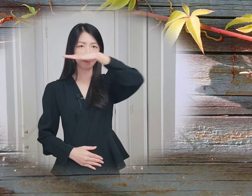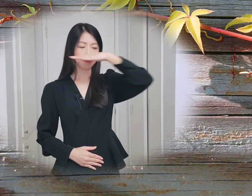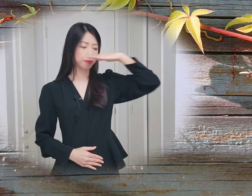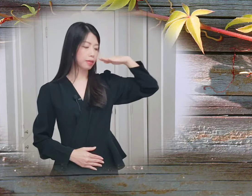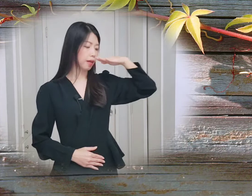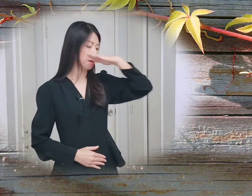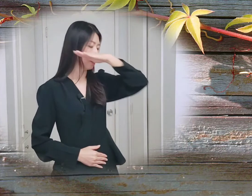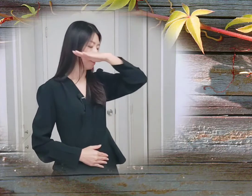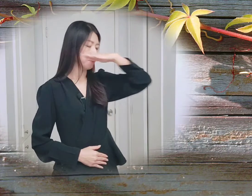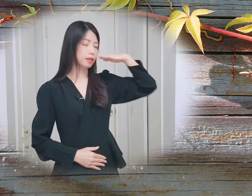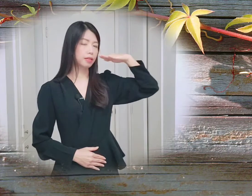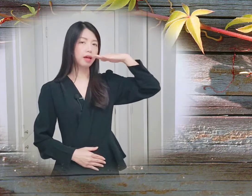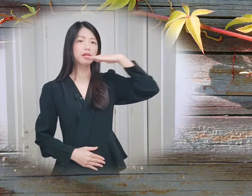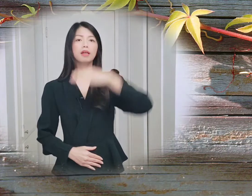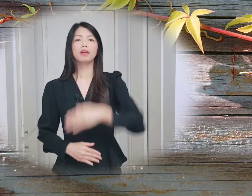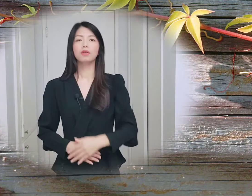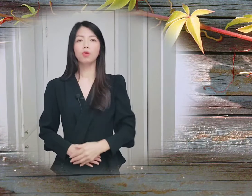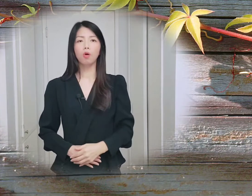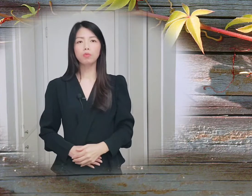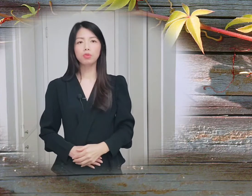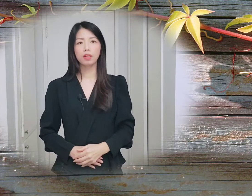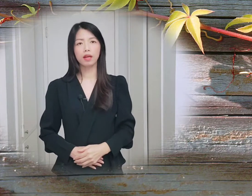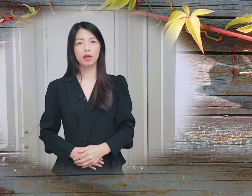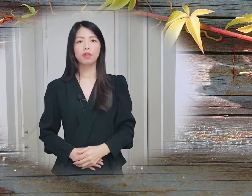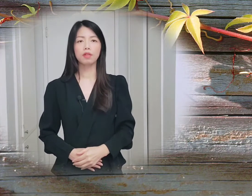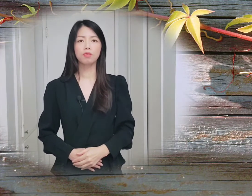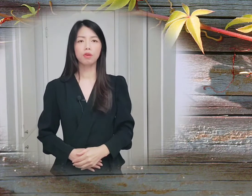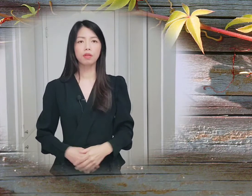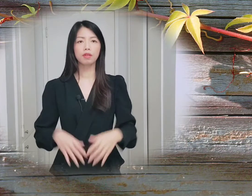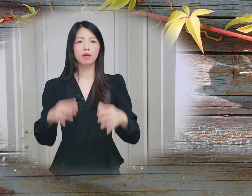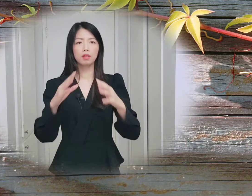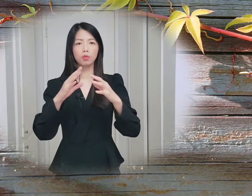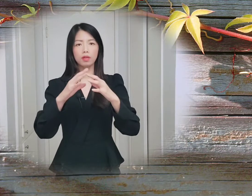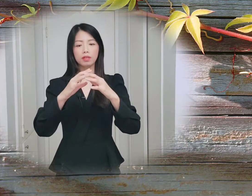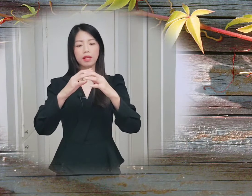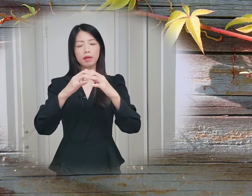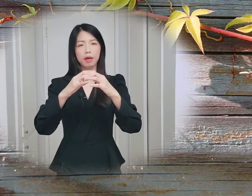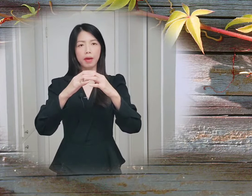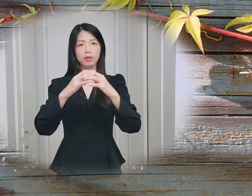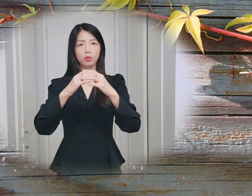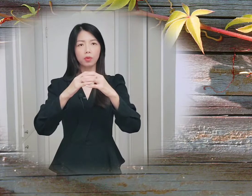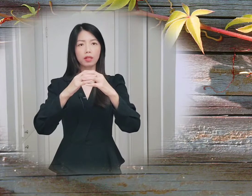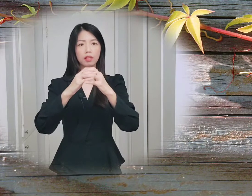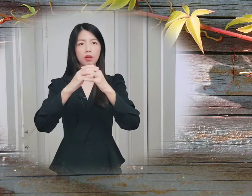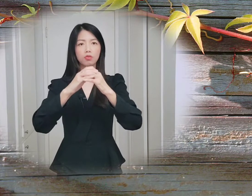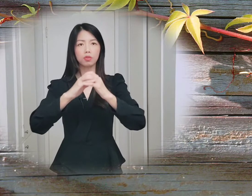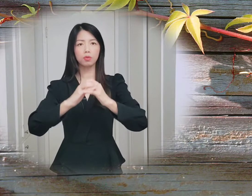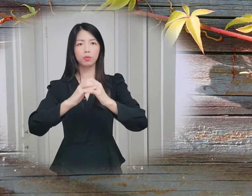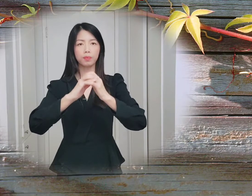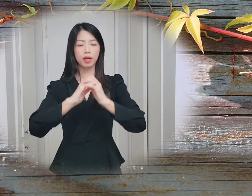돼요. 바르다, 바르다. 그리고 엄숙하다라고 하는 뜻의 수어는 손을 살짝만 반 정도